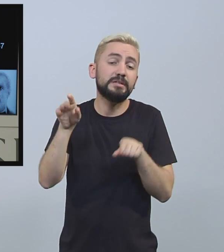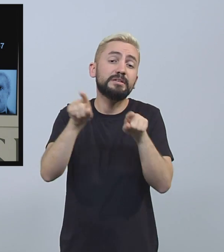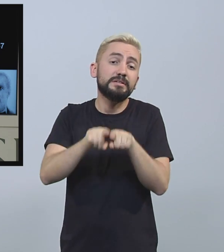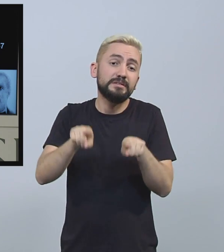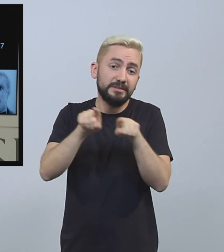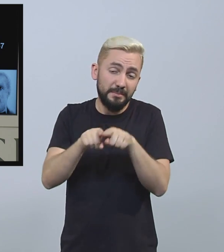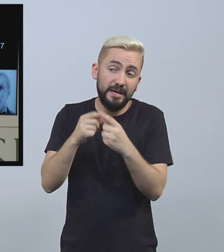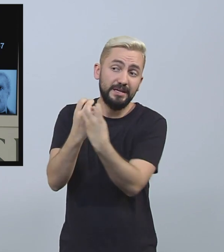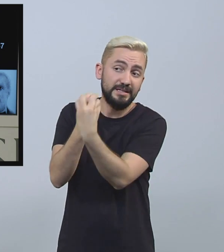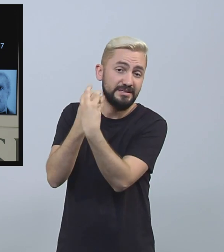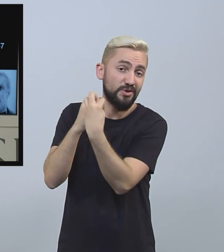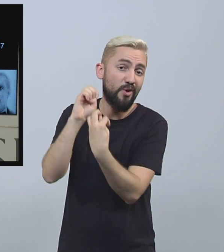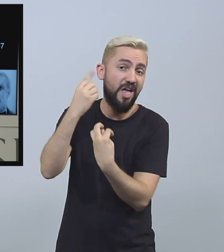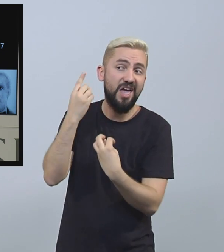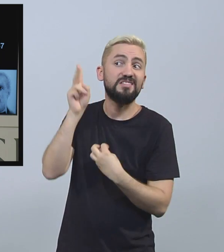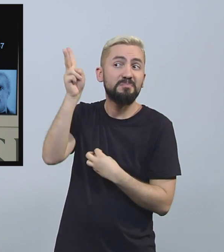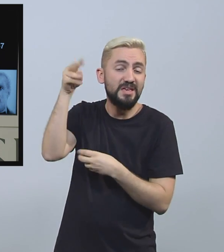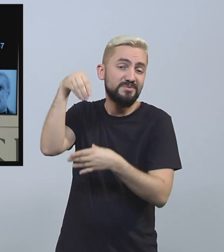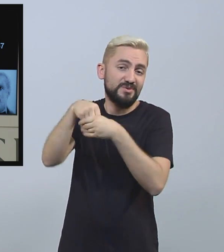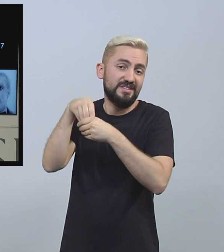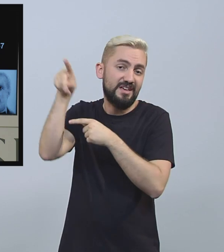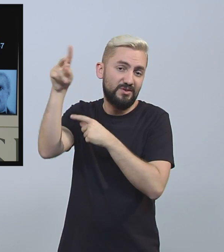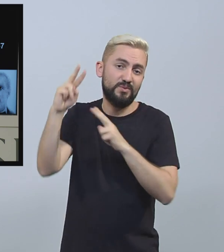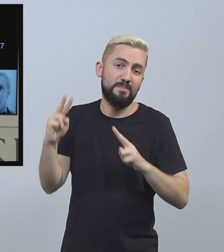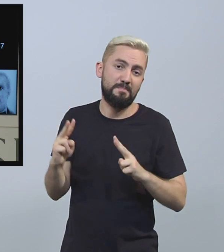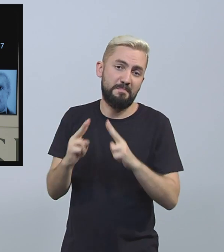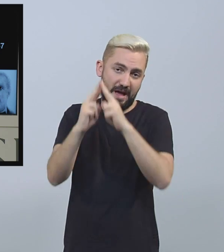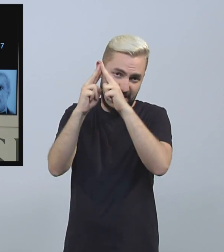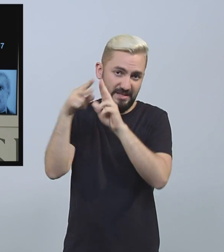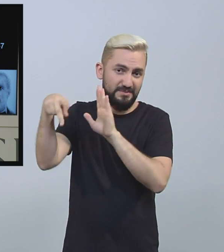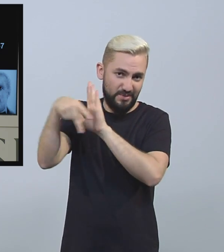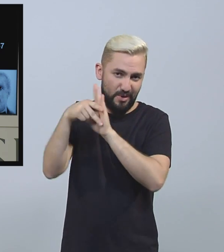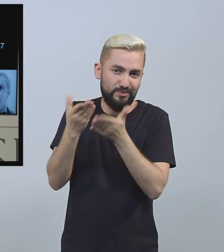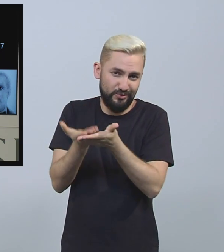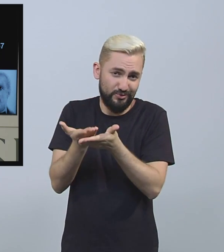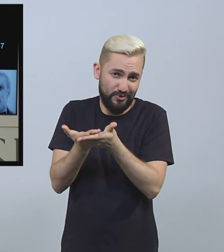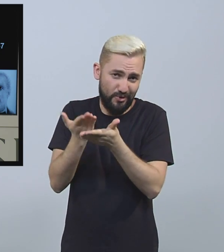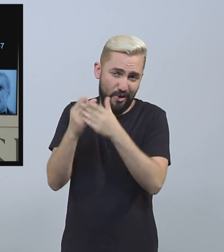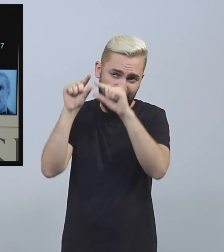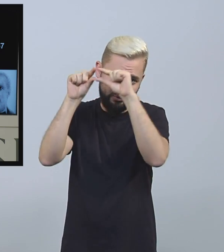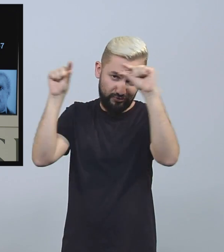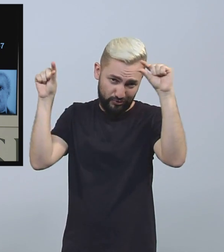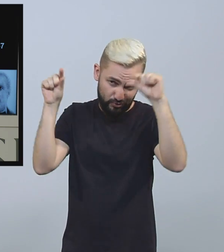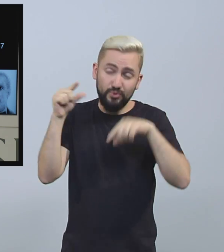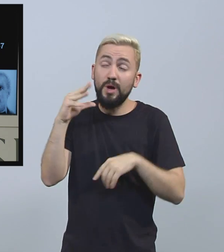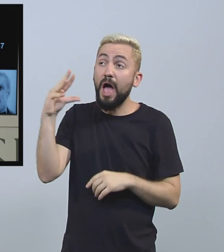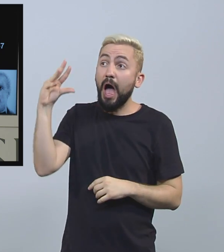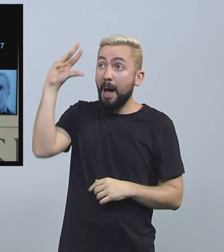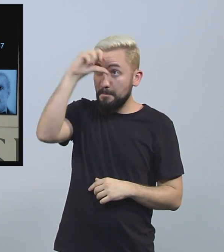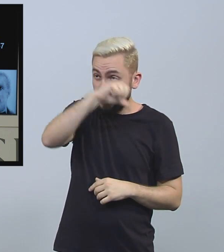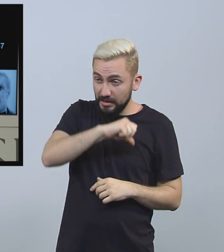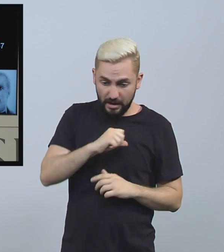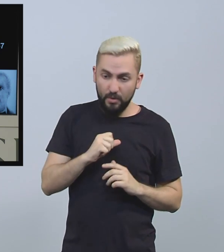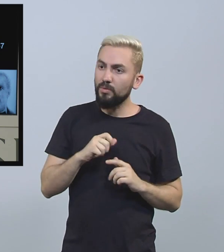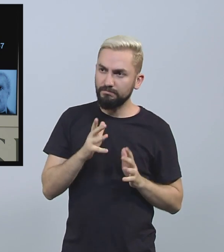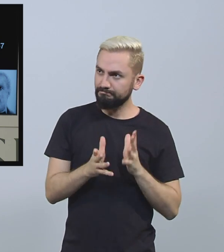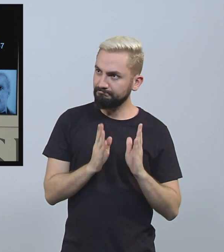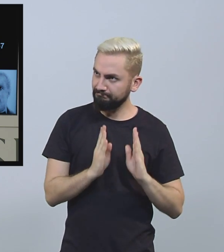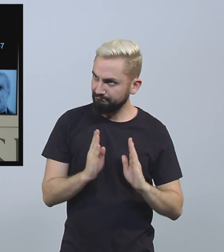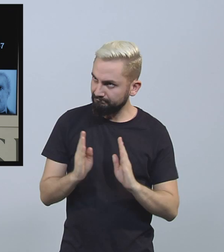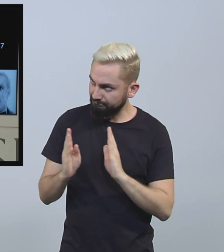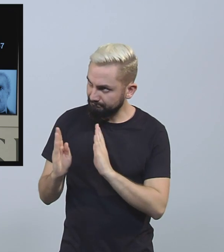no Instituto Nacional de Surdos Mudos de Paris, aprendeu esse sistema e o